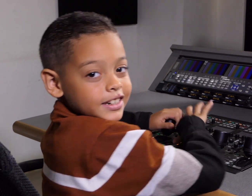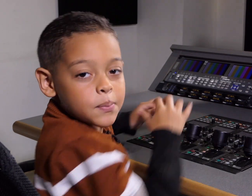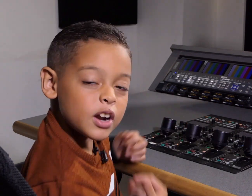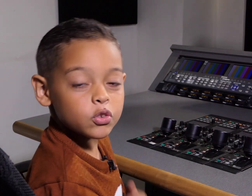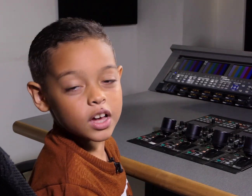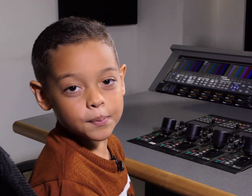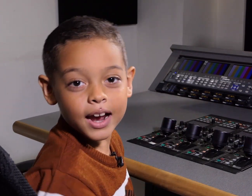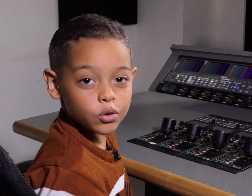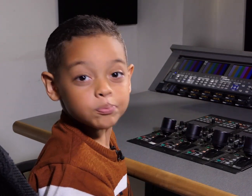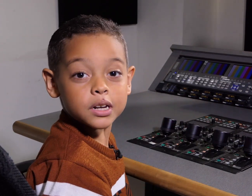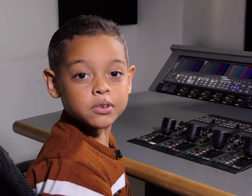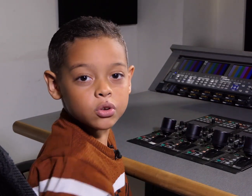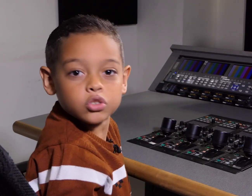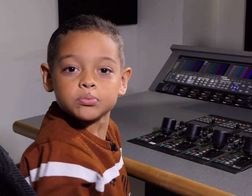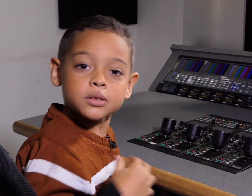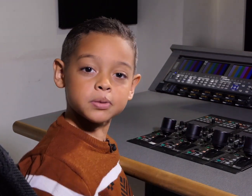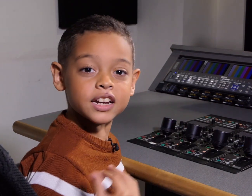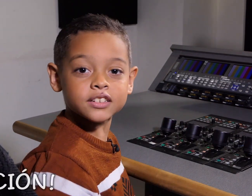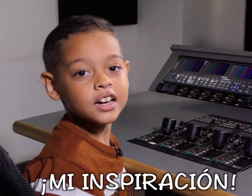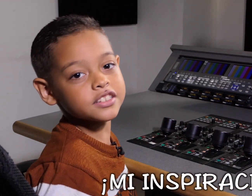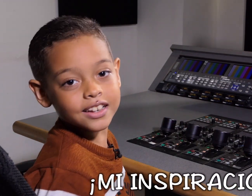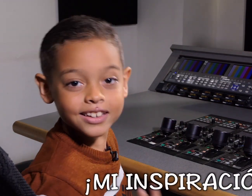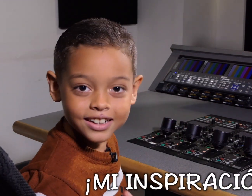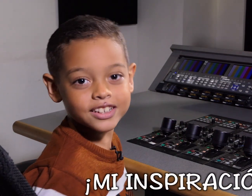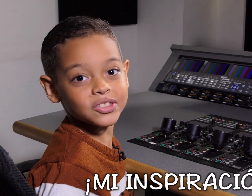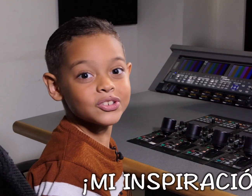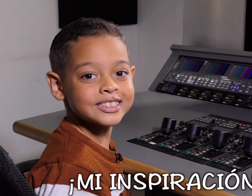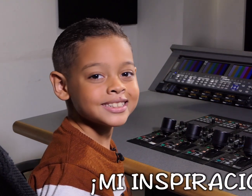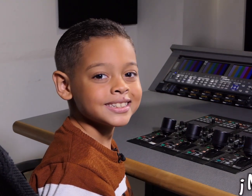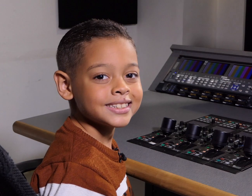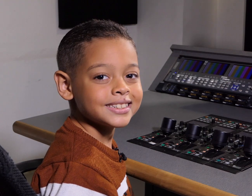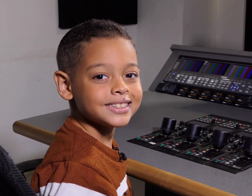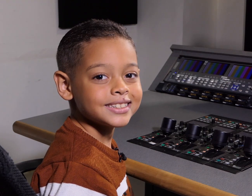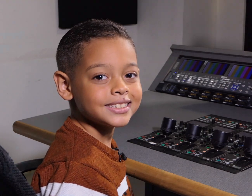Gracias por ayudarme a cumplir mis sueños. Me inspira a seguir creciendo.